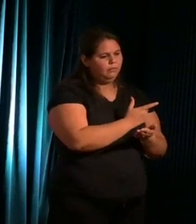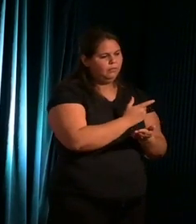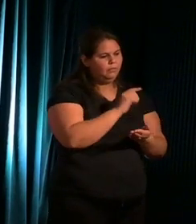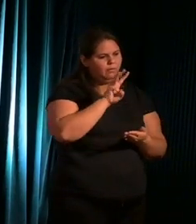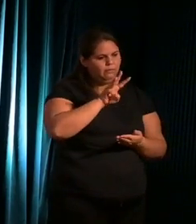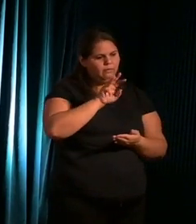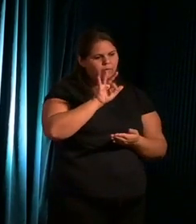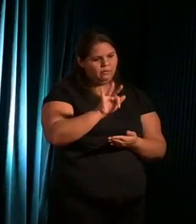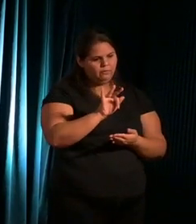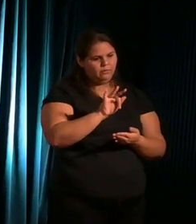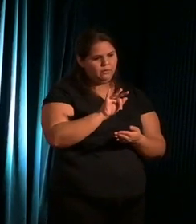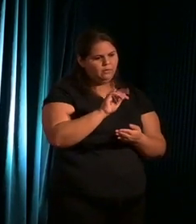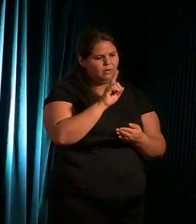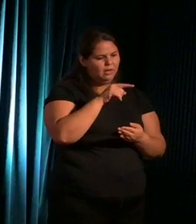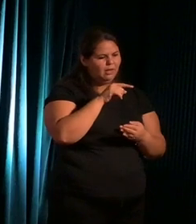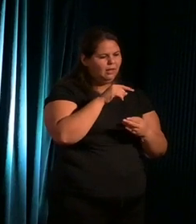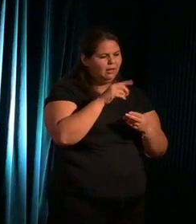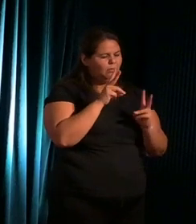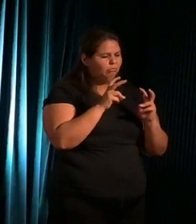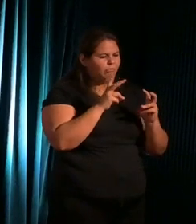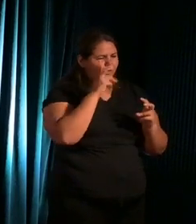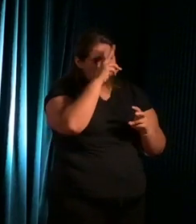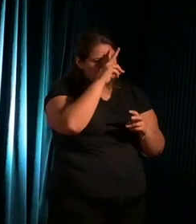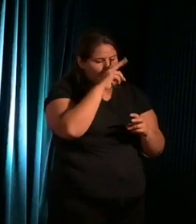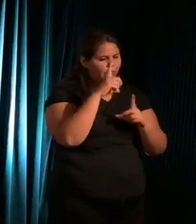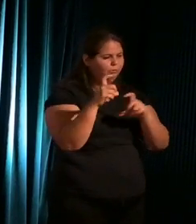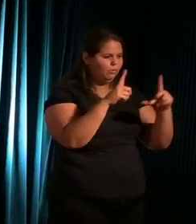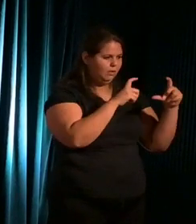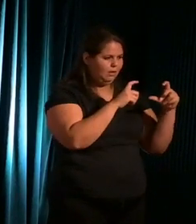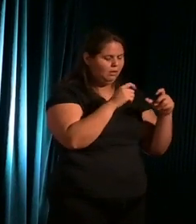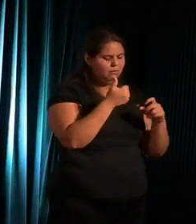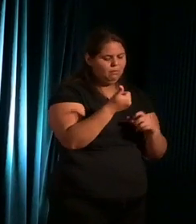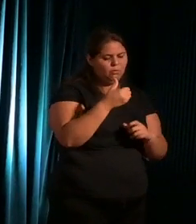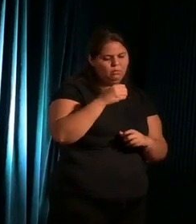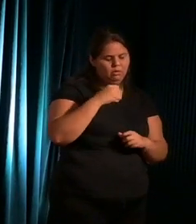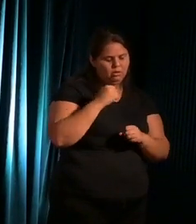Walter Firmo, Antologia Fotográfica, de 1989.